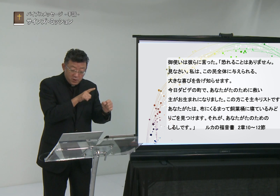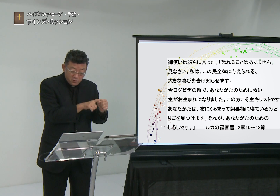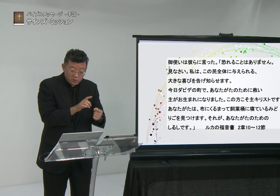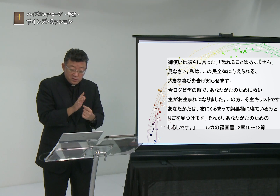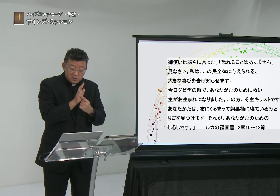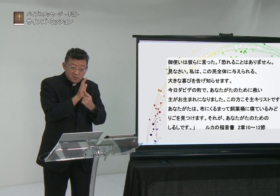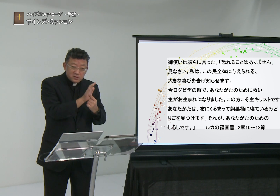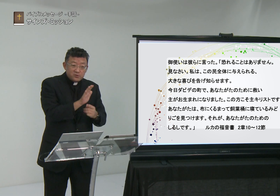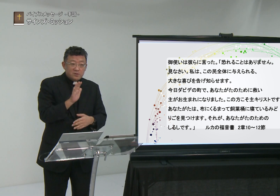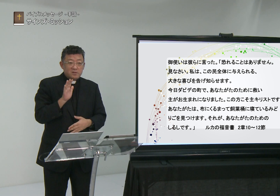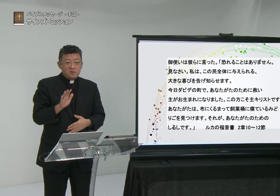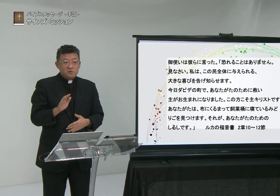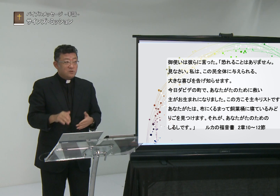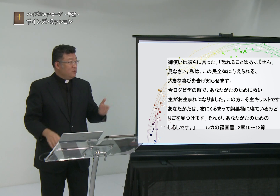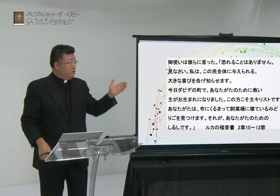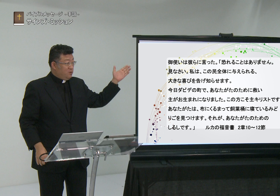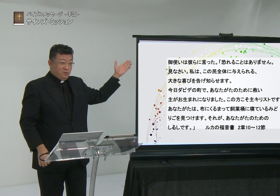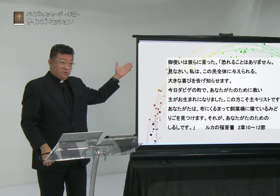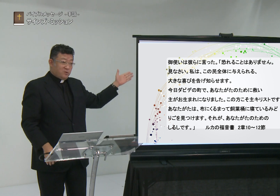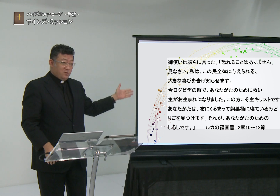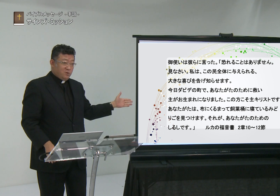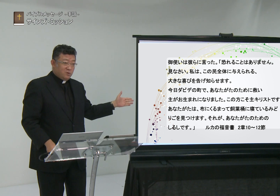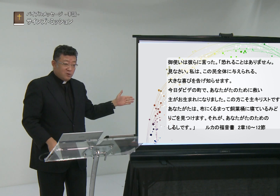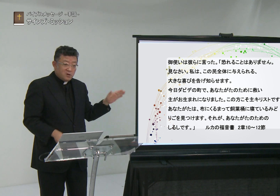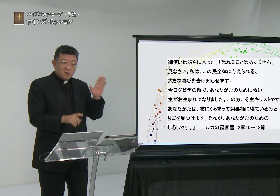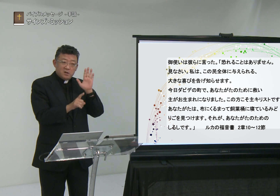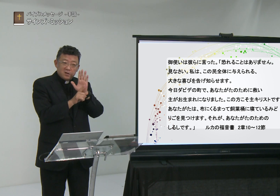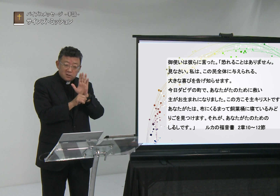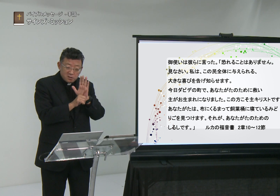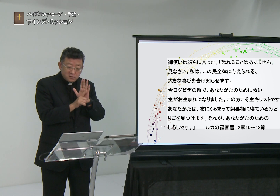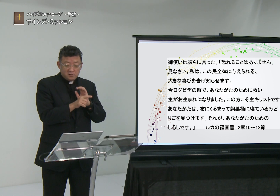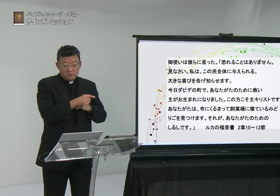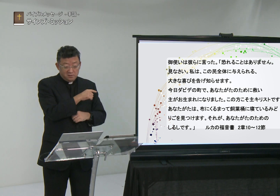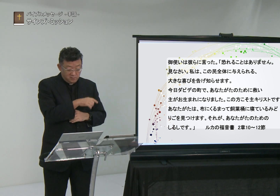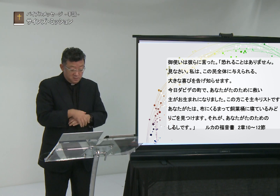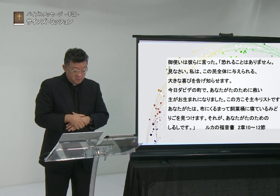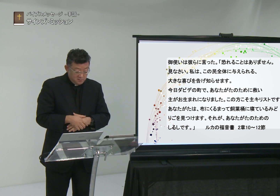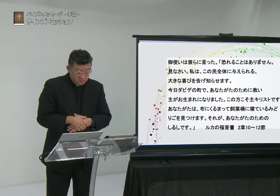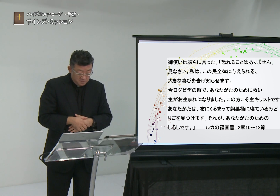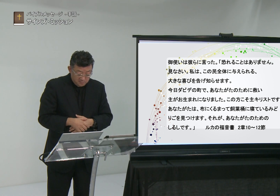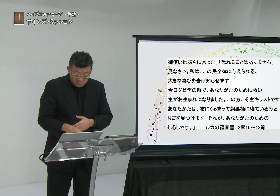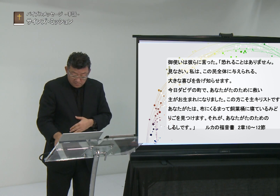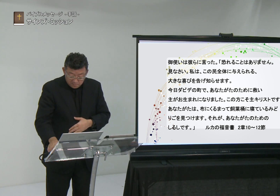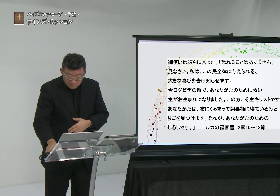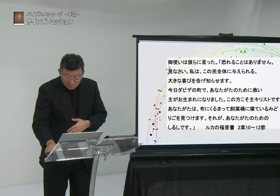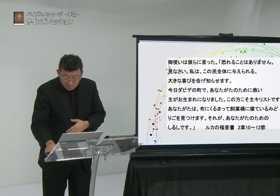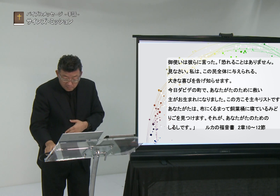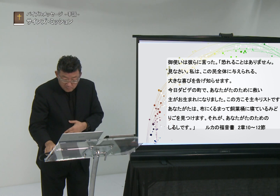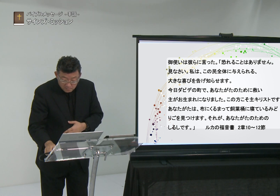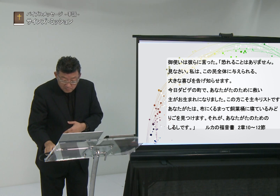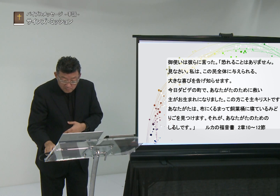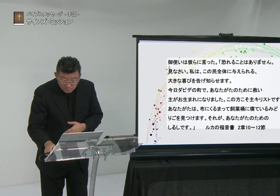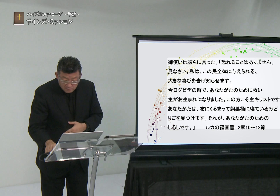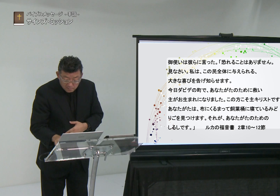それがあなたがたのためにための印ですこのように説明しています